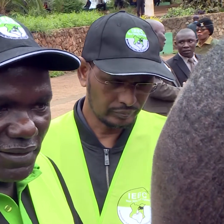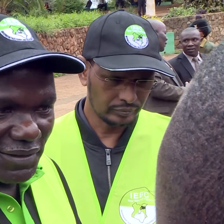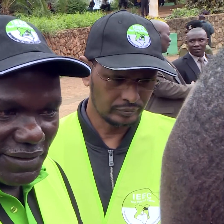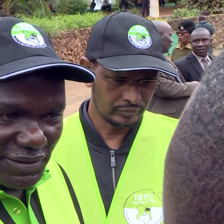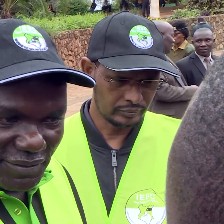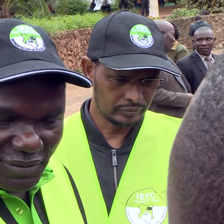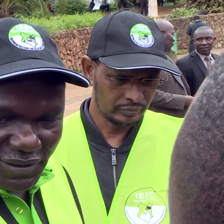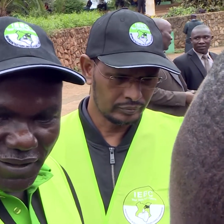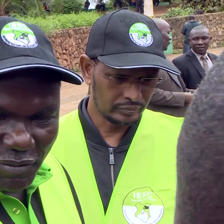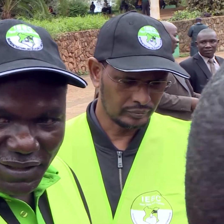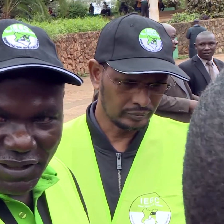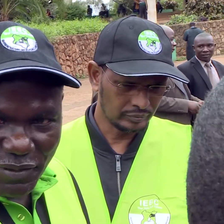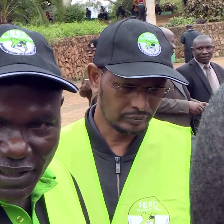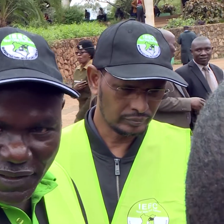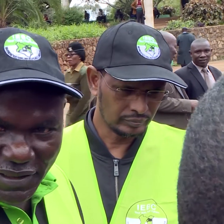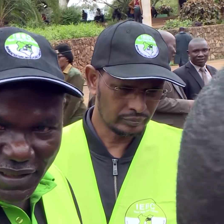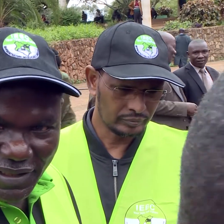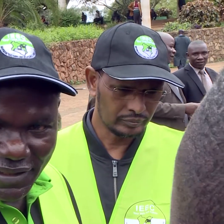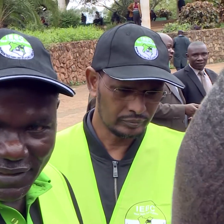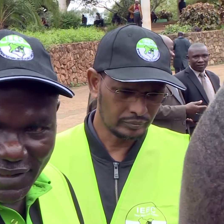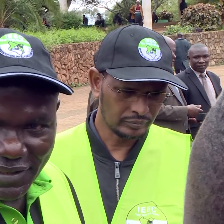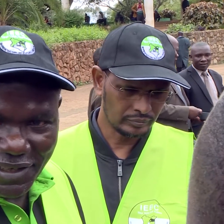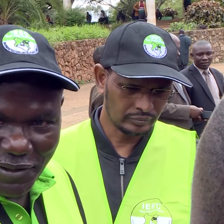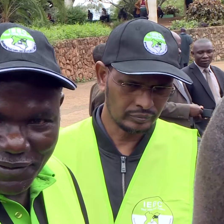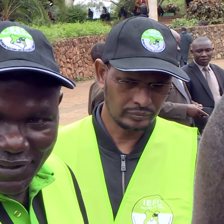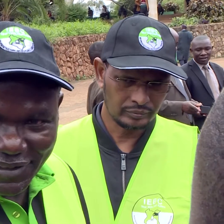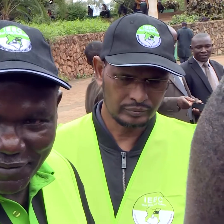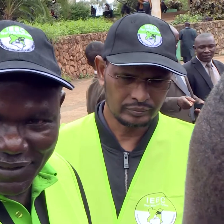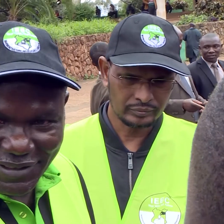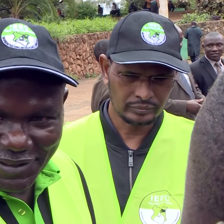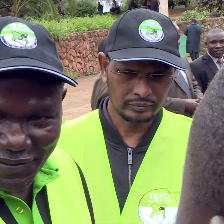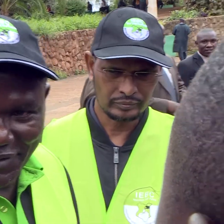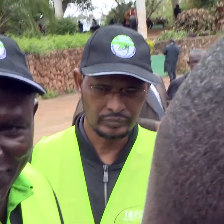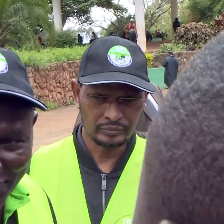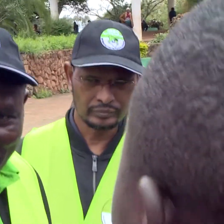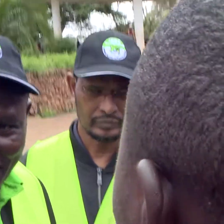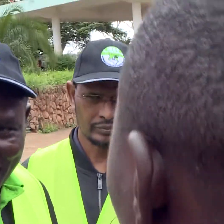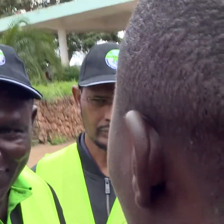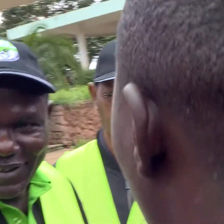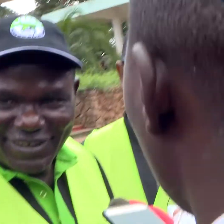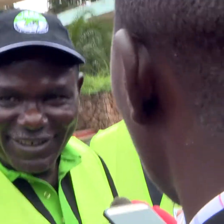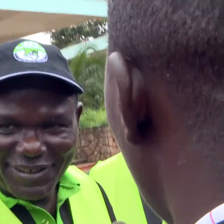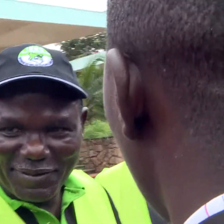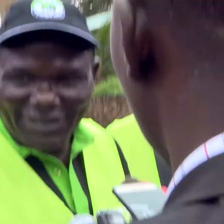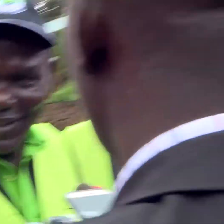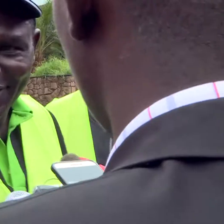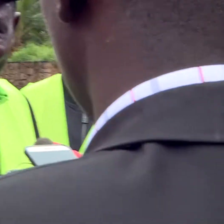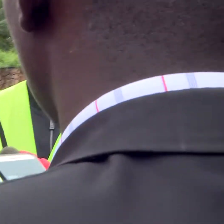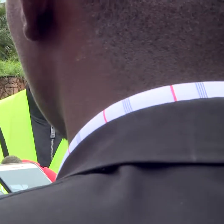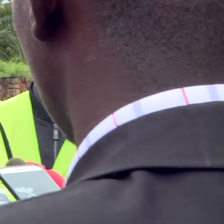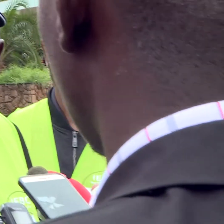Nafikiri kutaka kubadilisha pia inawezekana, lakini sidhani kama watu wanataka kubadilisha 2022 bado iko